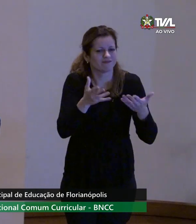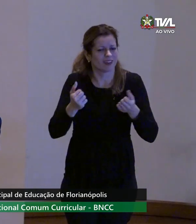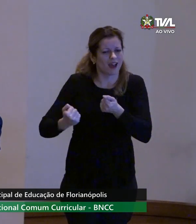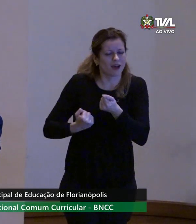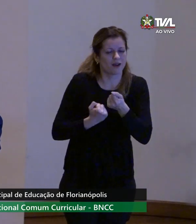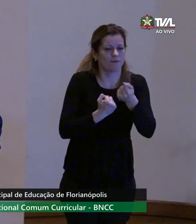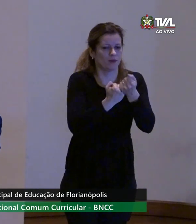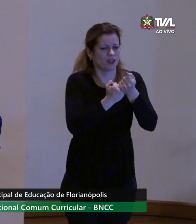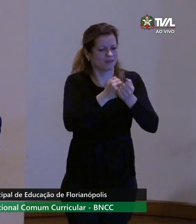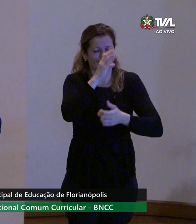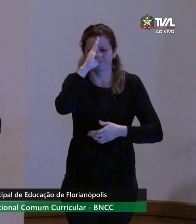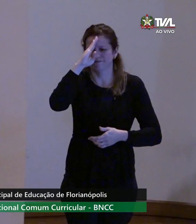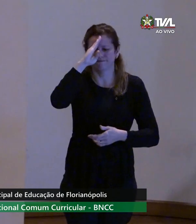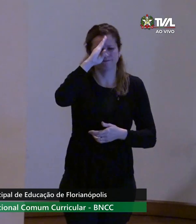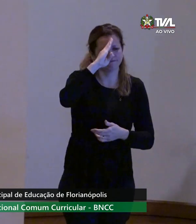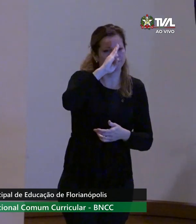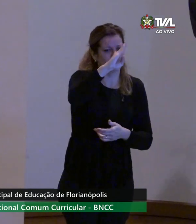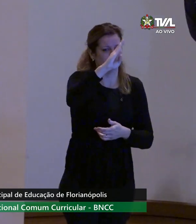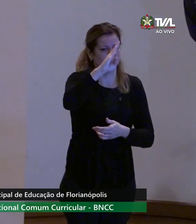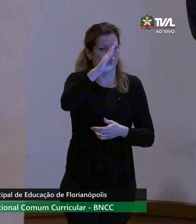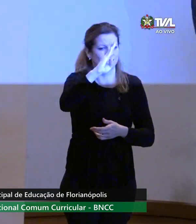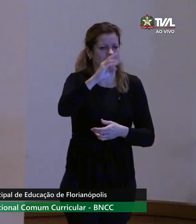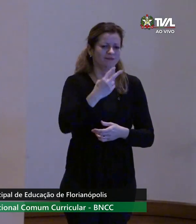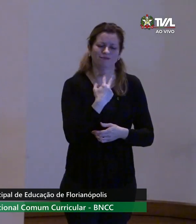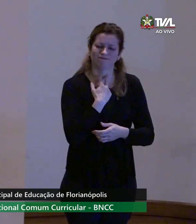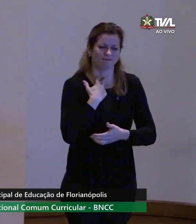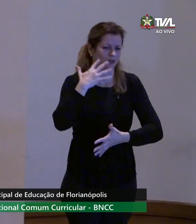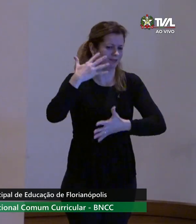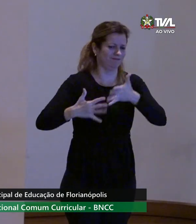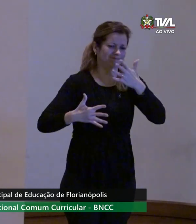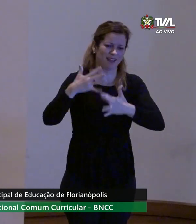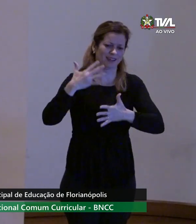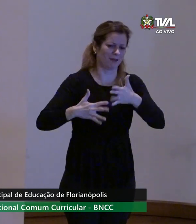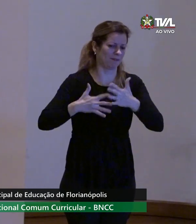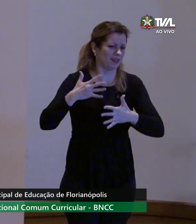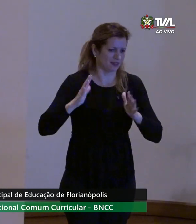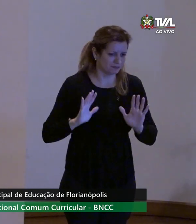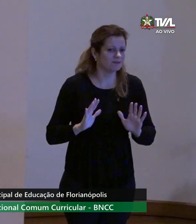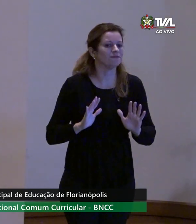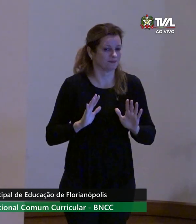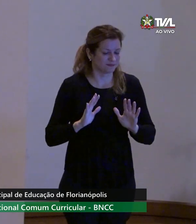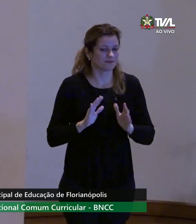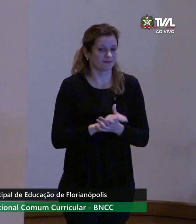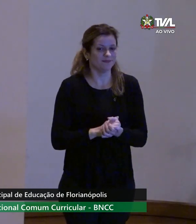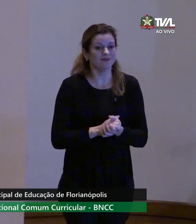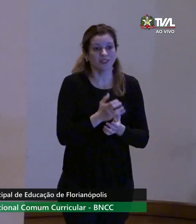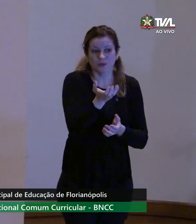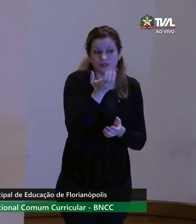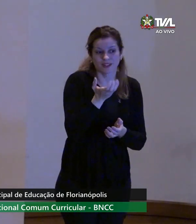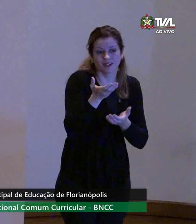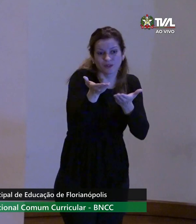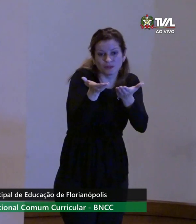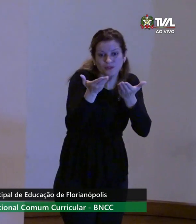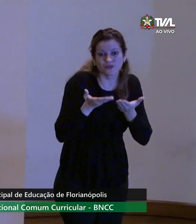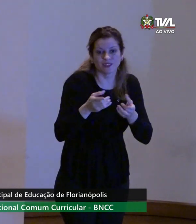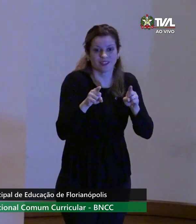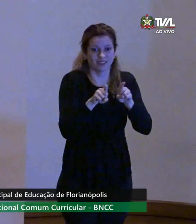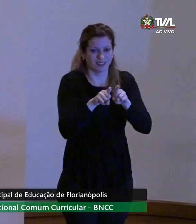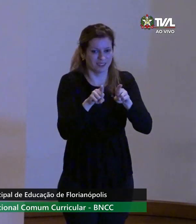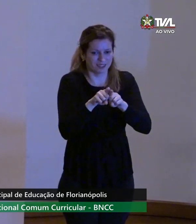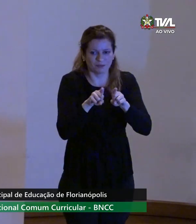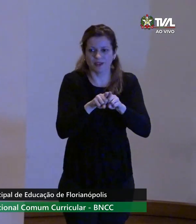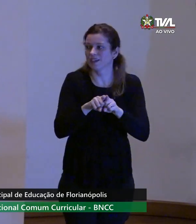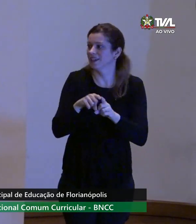e principalmente não atrapalhar e é por isso que eu quero convidar também a braço